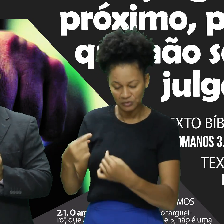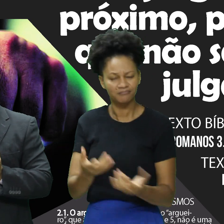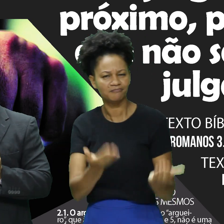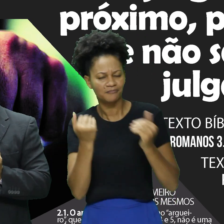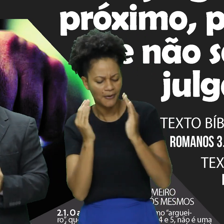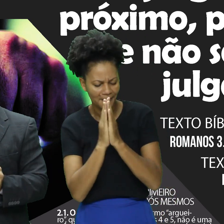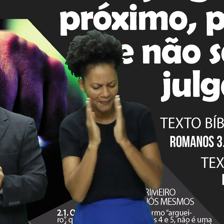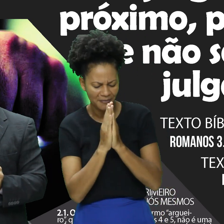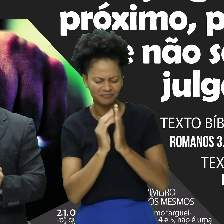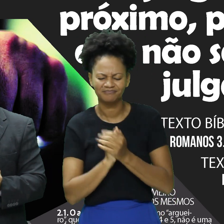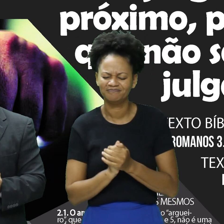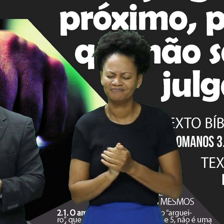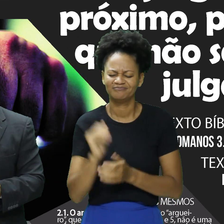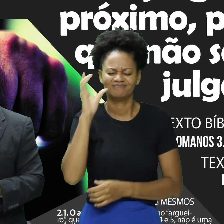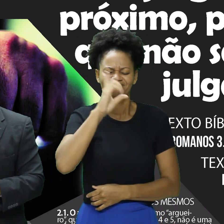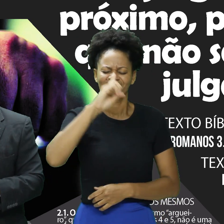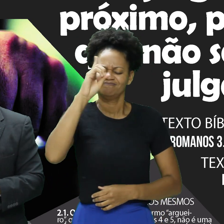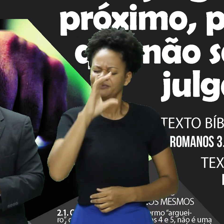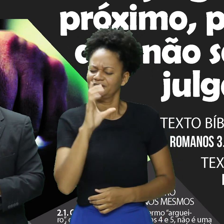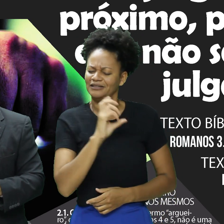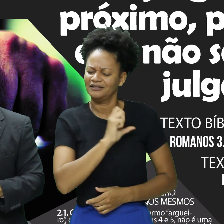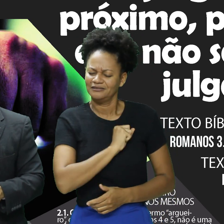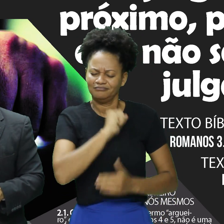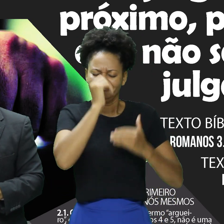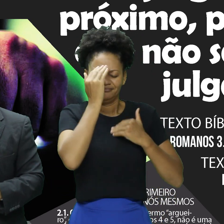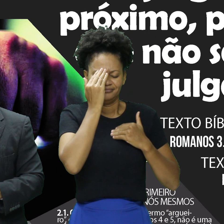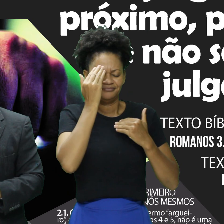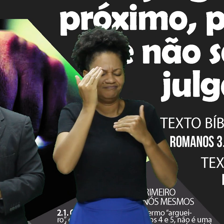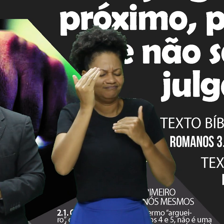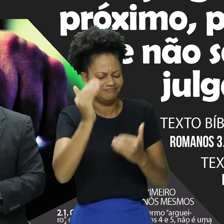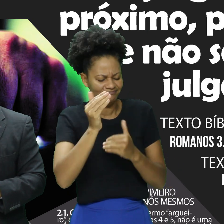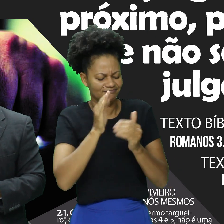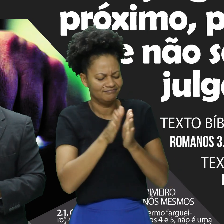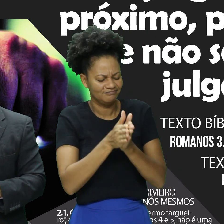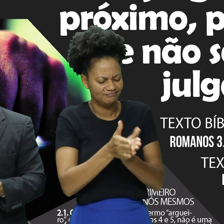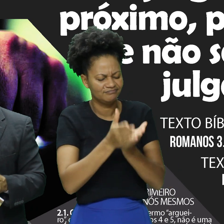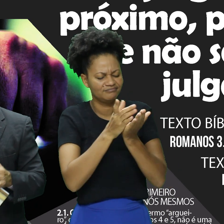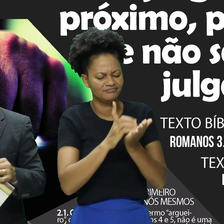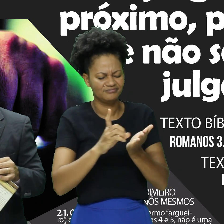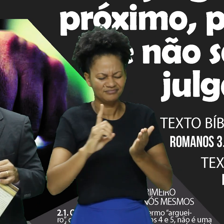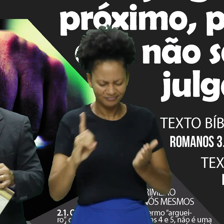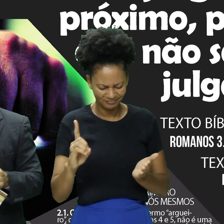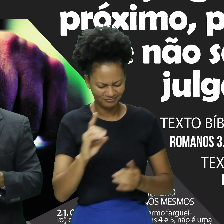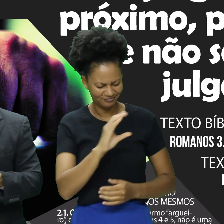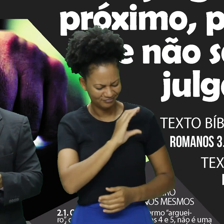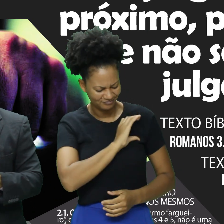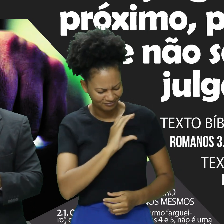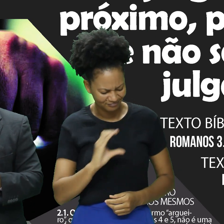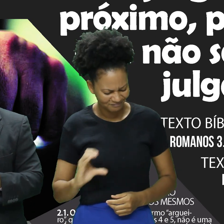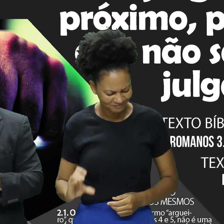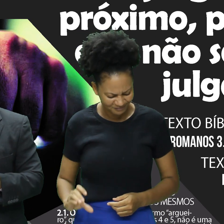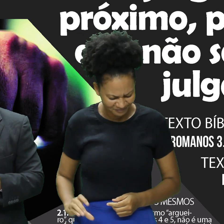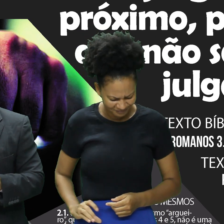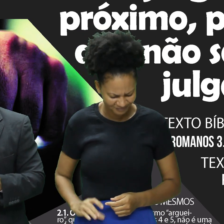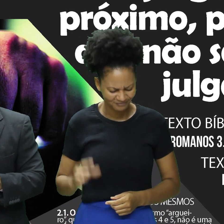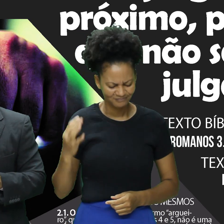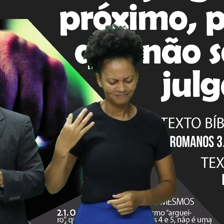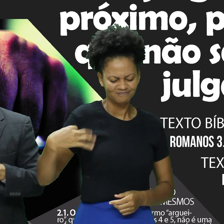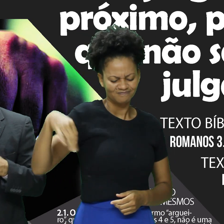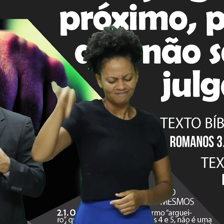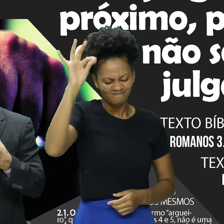orar. Querido Deus, te agradecemos por tua palavra, por Cristo, através do teu